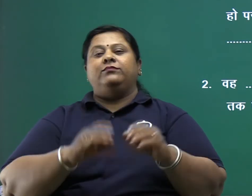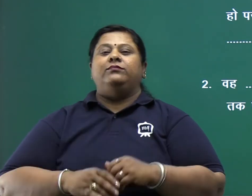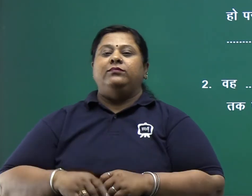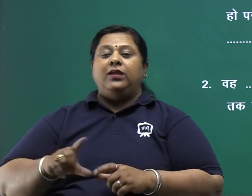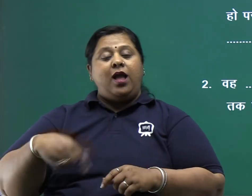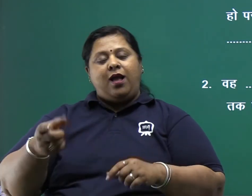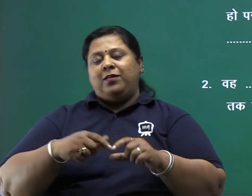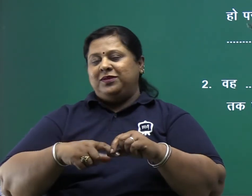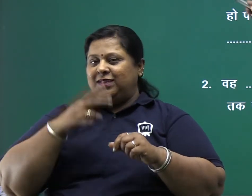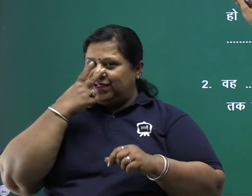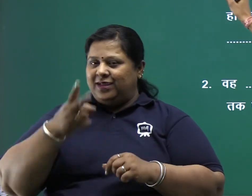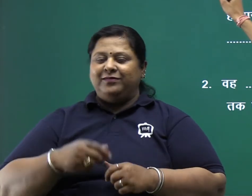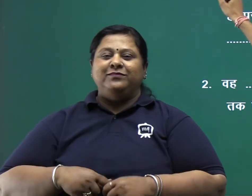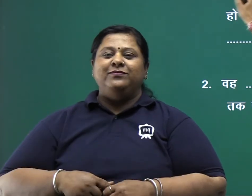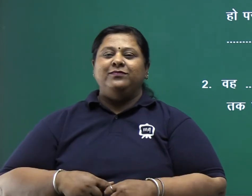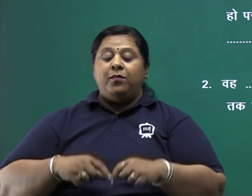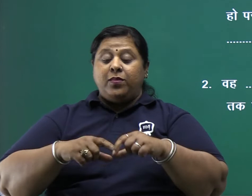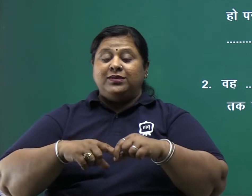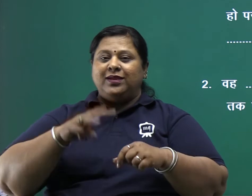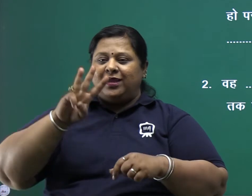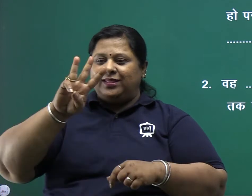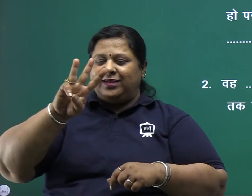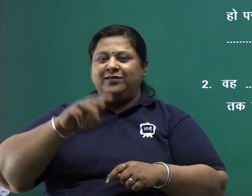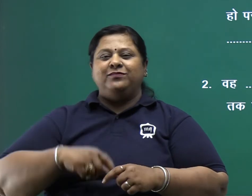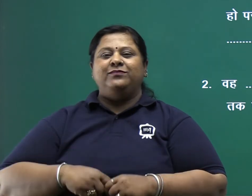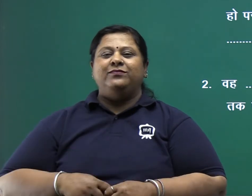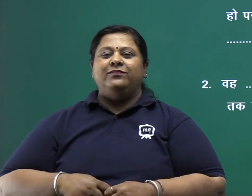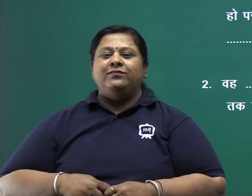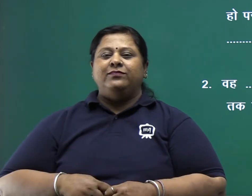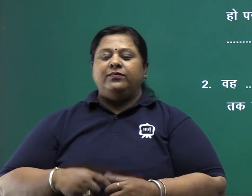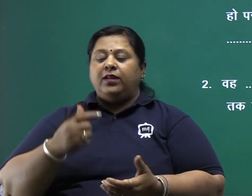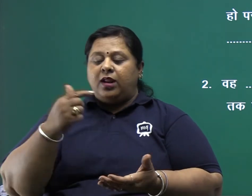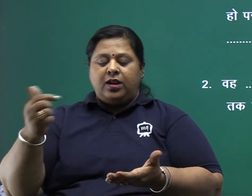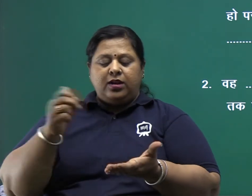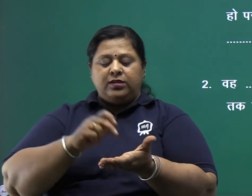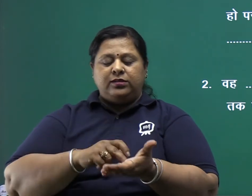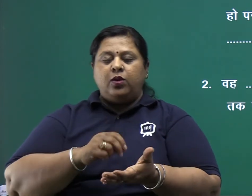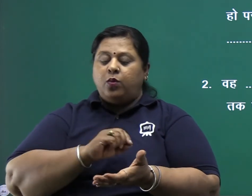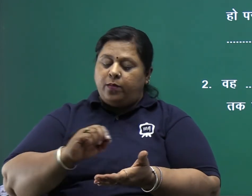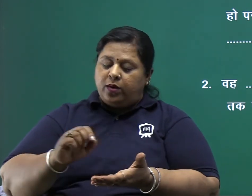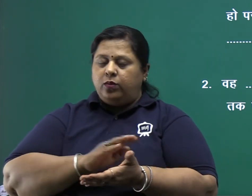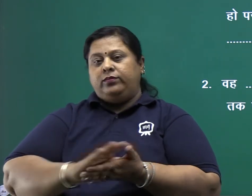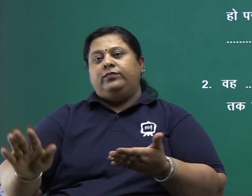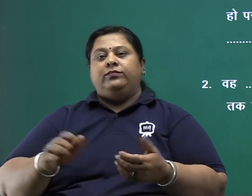आगे का प्रश्न देखते हैं। प्रश्न संख्या 3, रिक्त स्थानों को भरो।